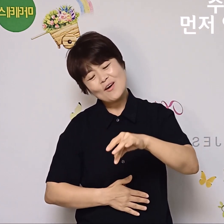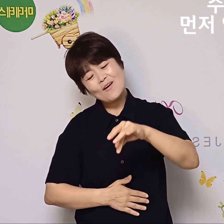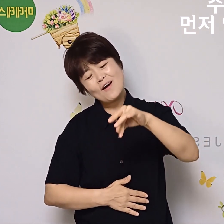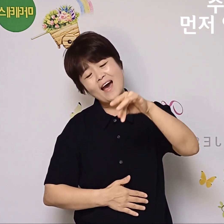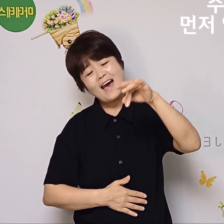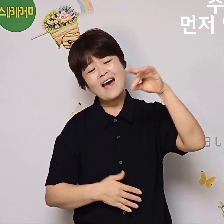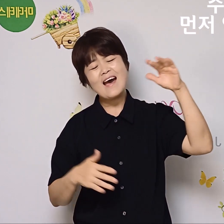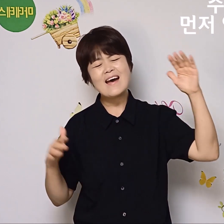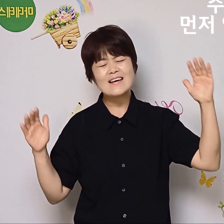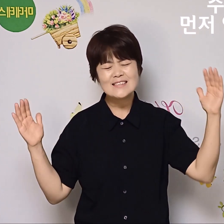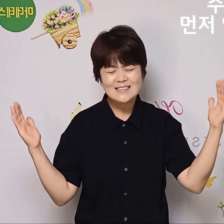먼저